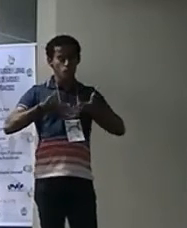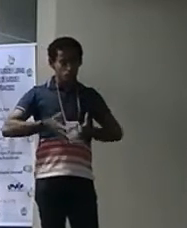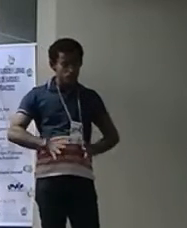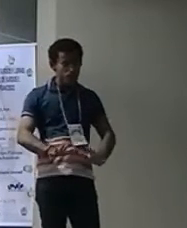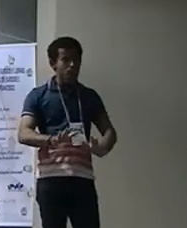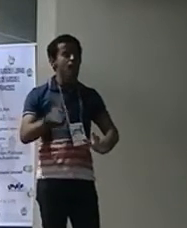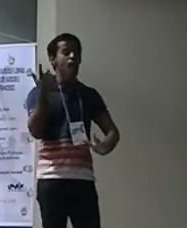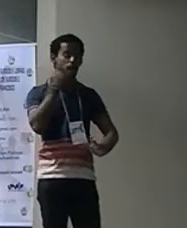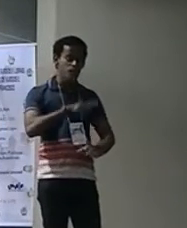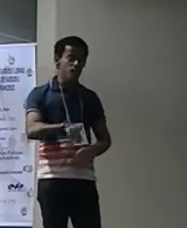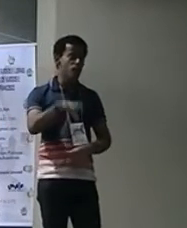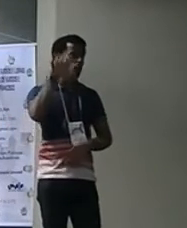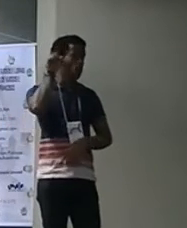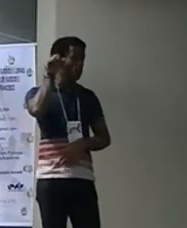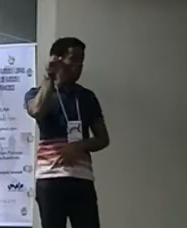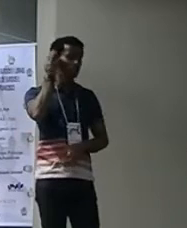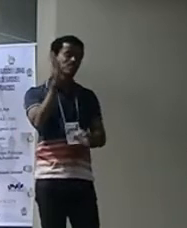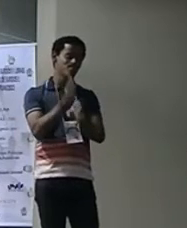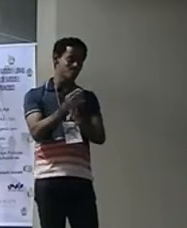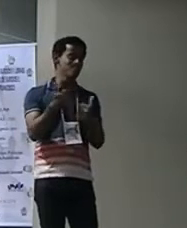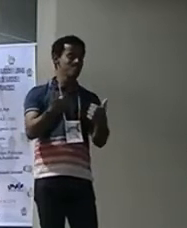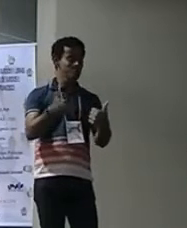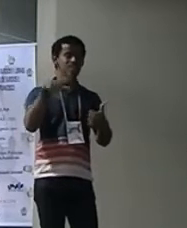Isso foi o primeiro filho. Depois